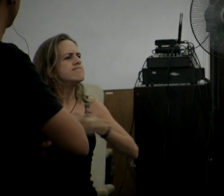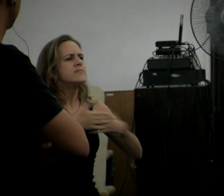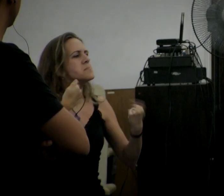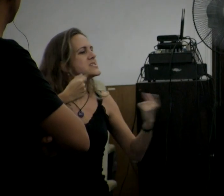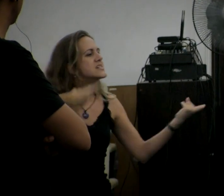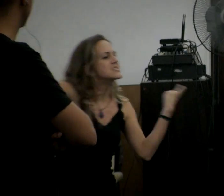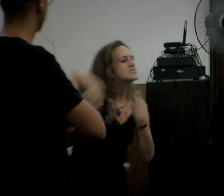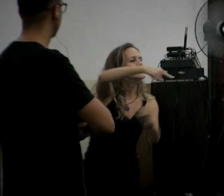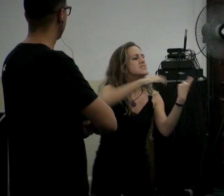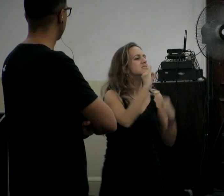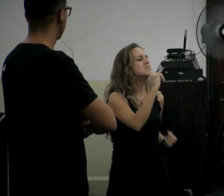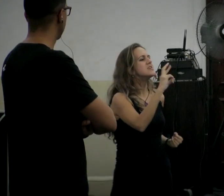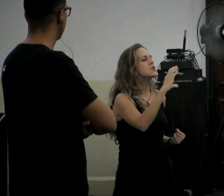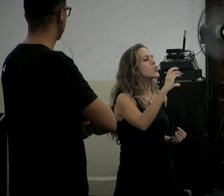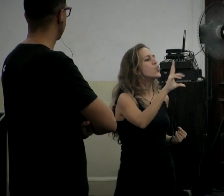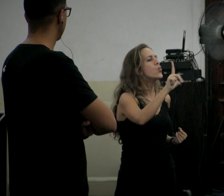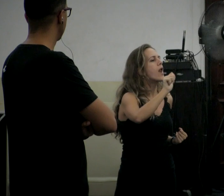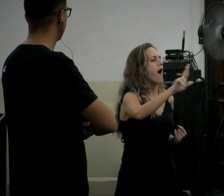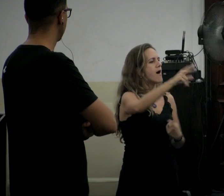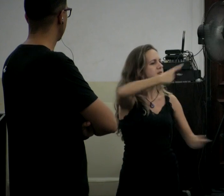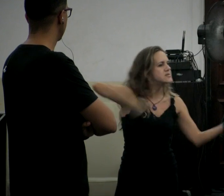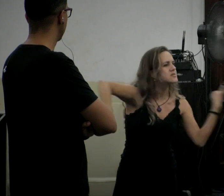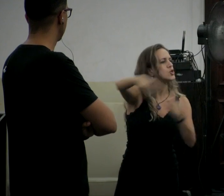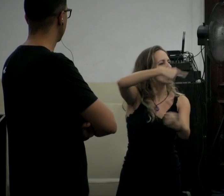algumas matérias, mas